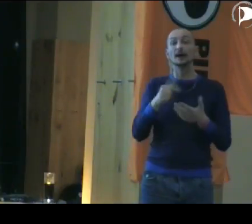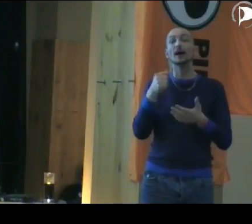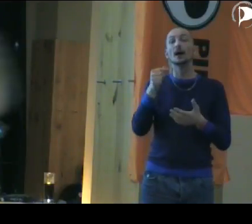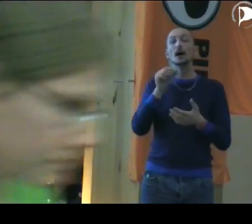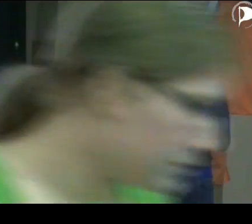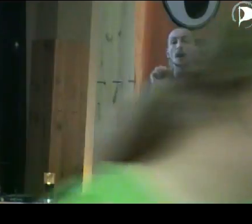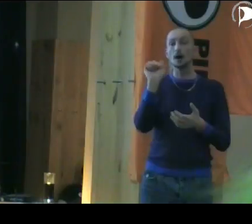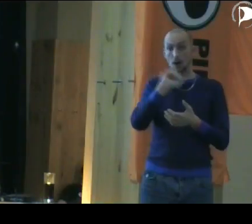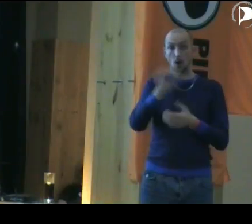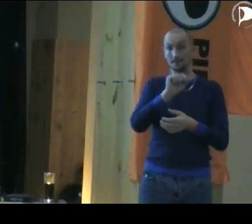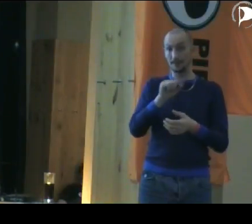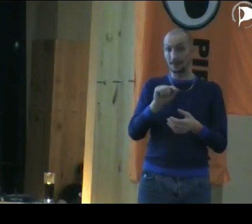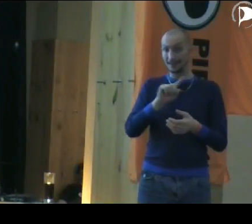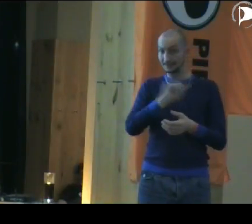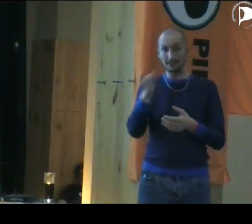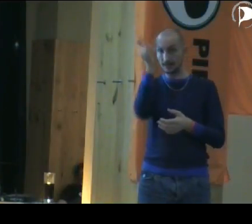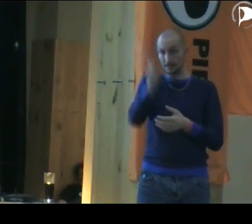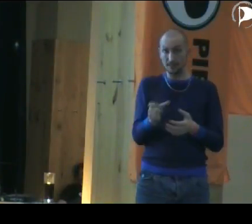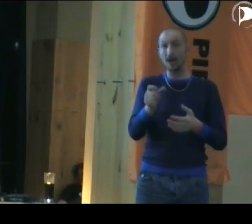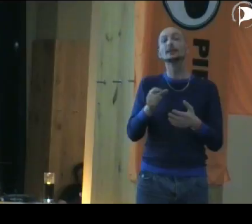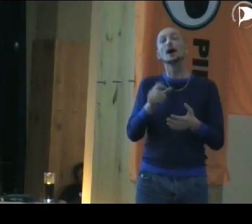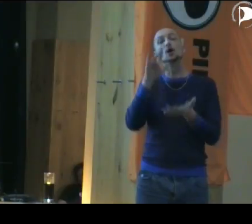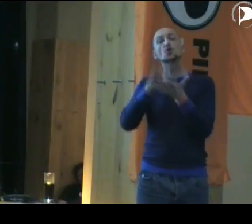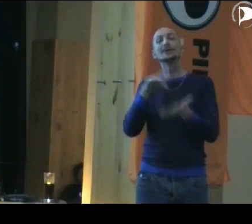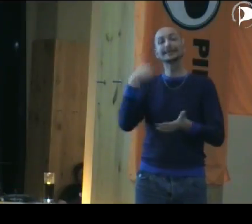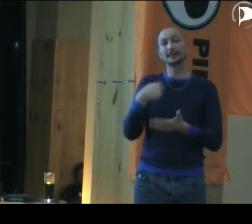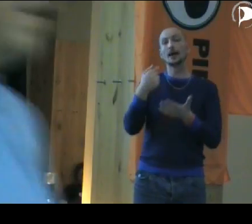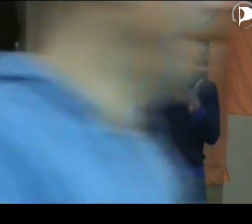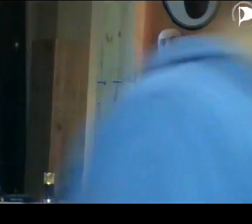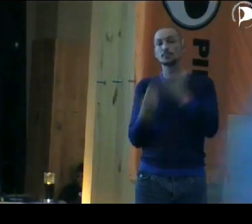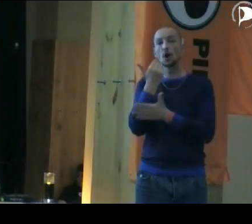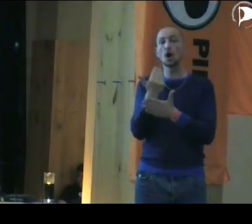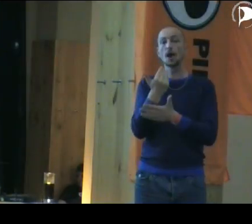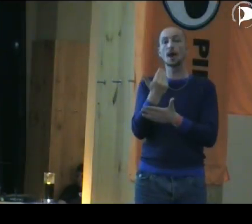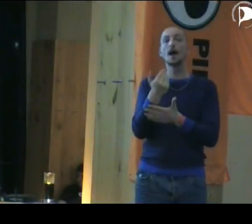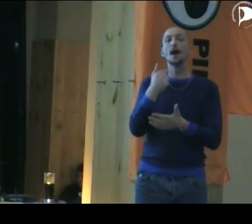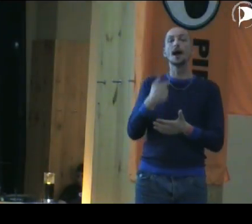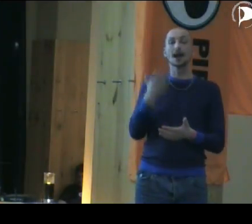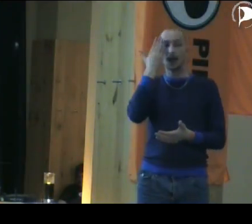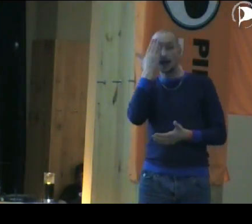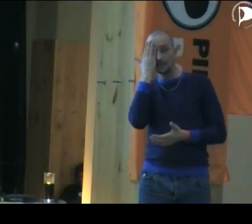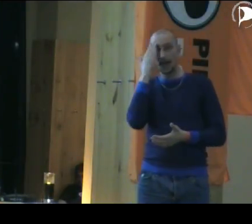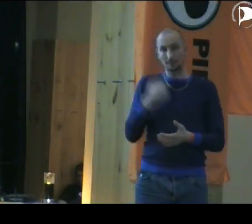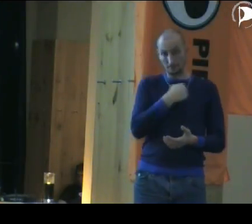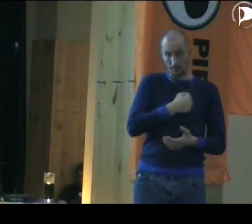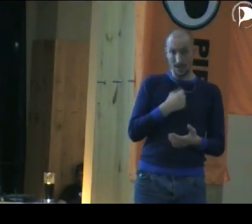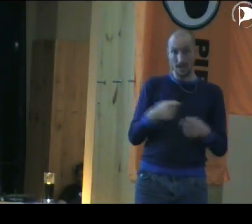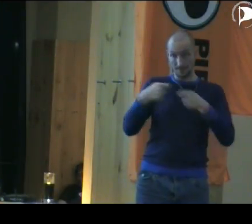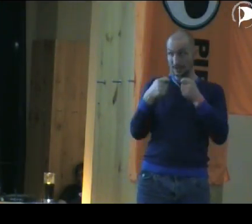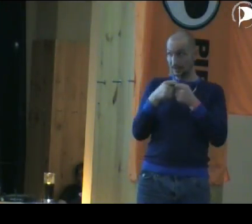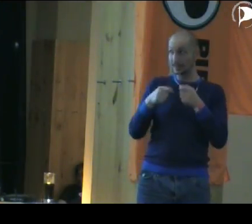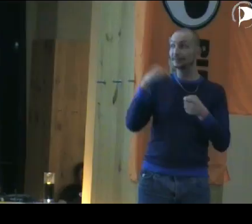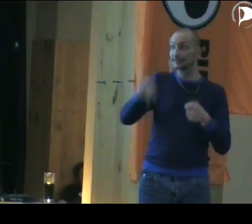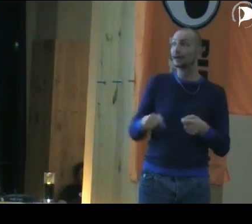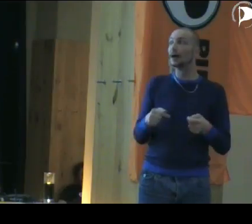dass ich mich bei den piraten deswegen erscheint auch wie wir damit sollte man vielleicht auf die